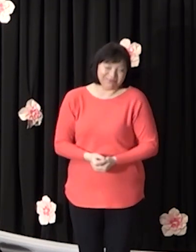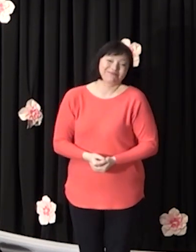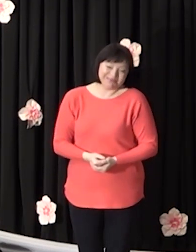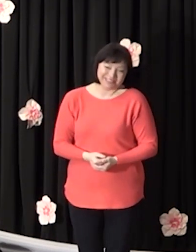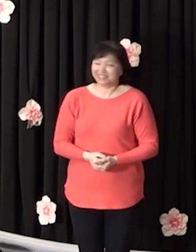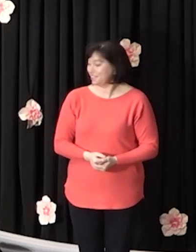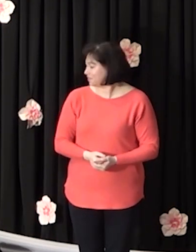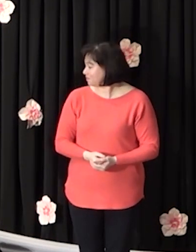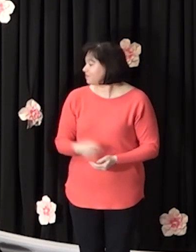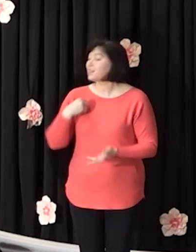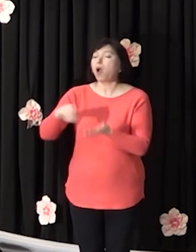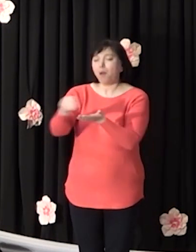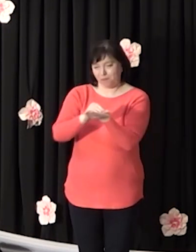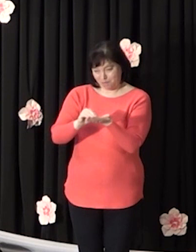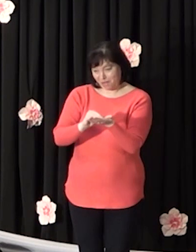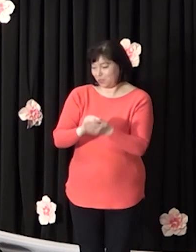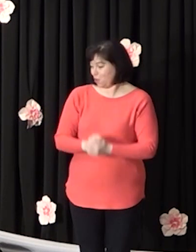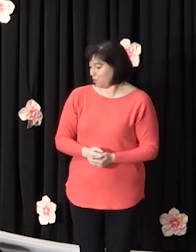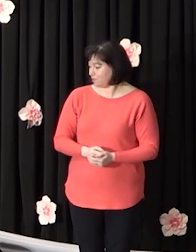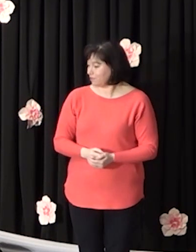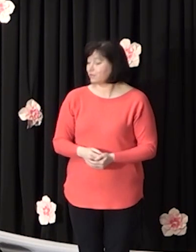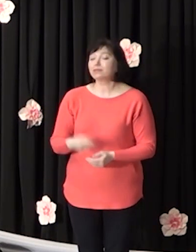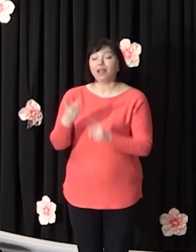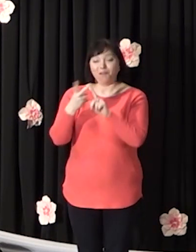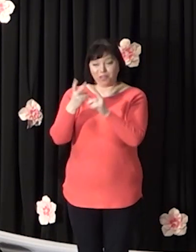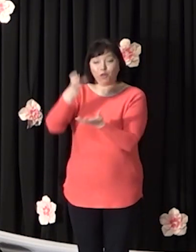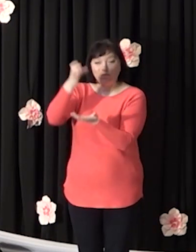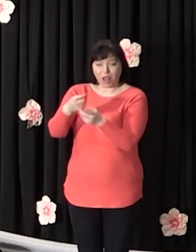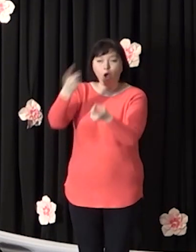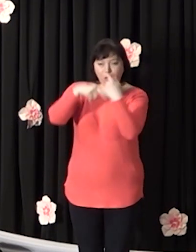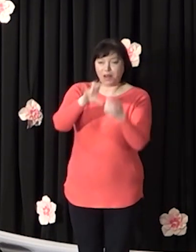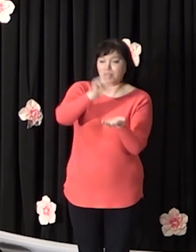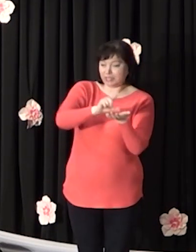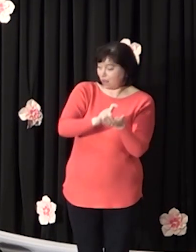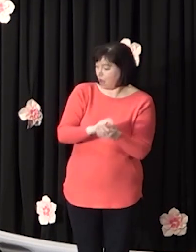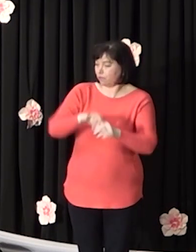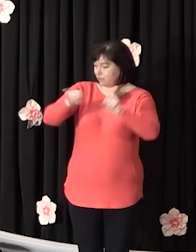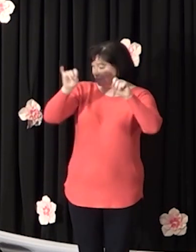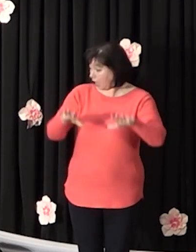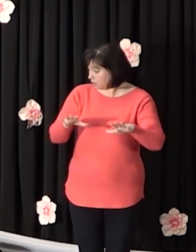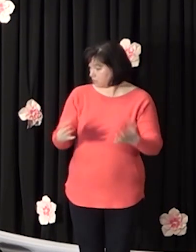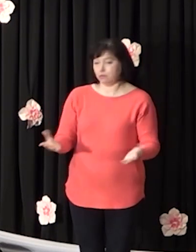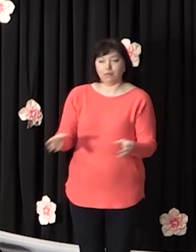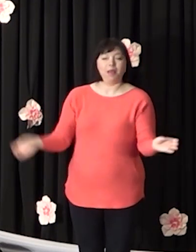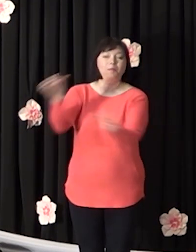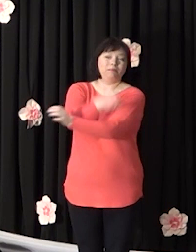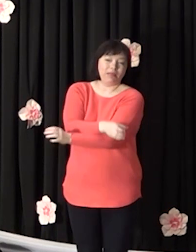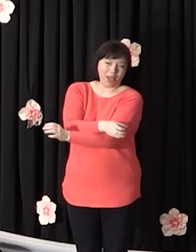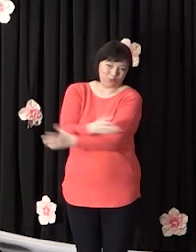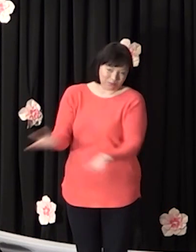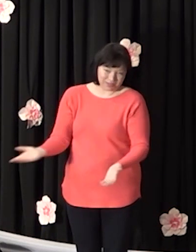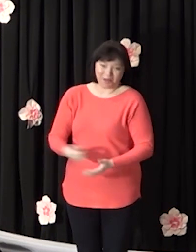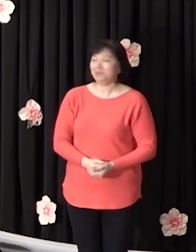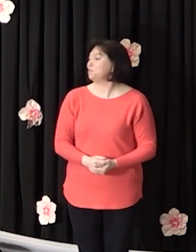бутылочка. Я повторю этот фокус. Второй цилиндр уходит на стаканчик, делаю магический жест, и они меняются